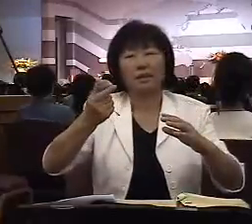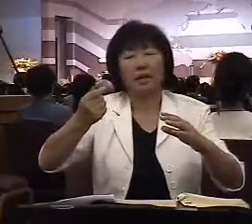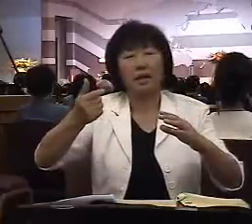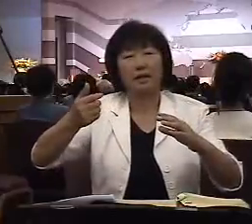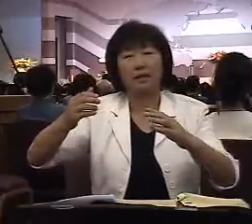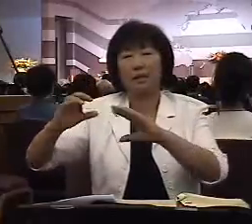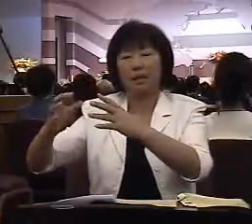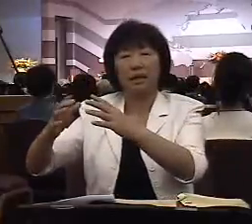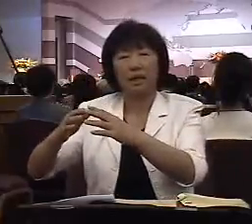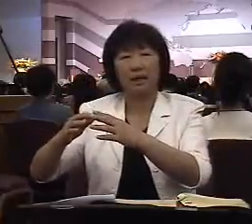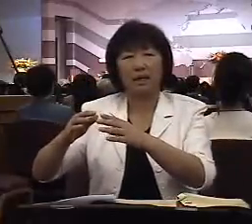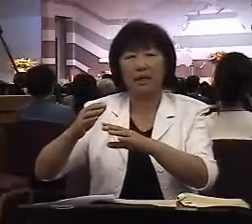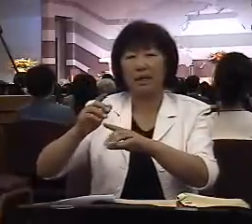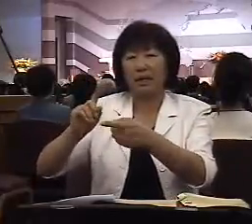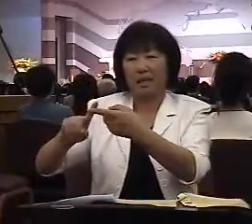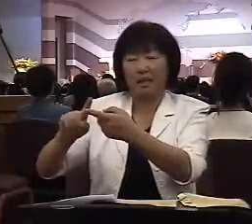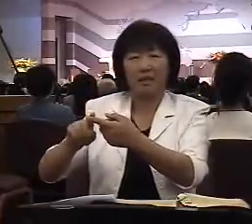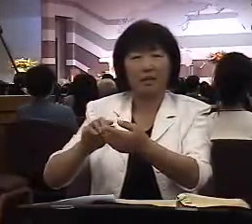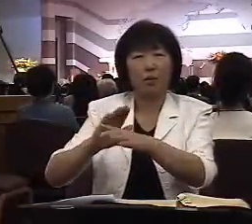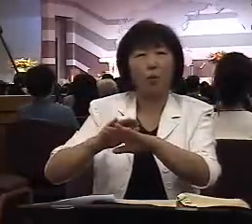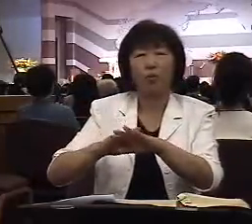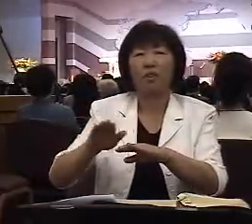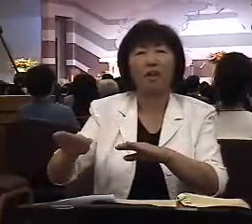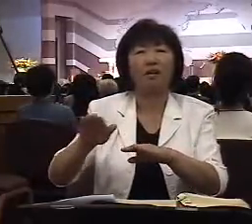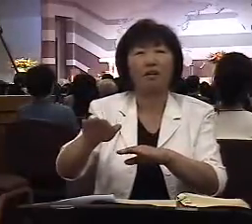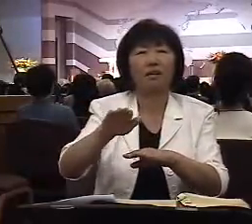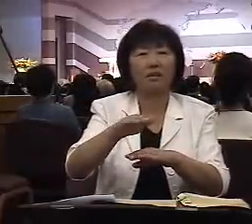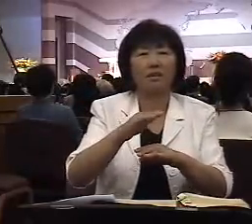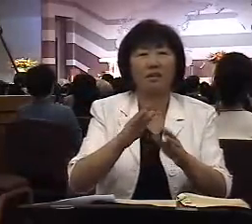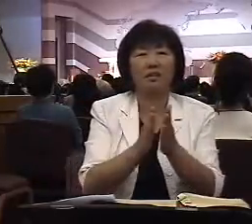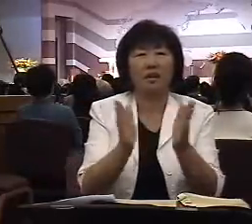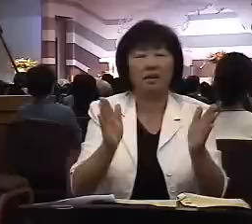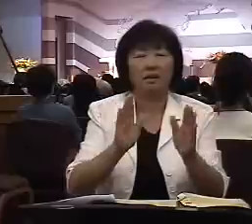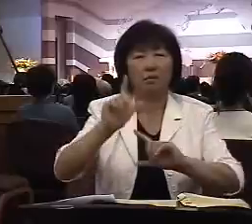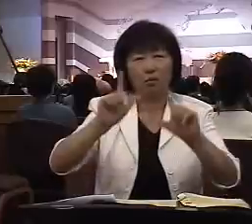손을 대기 시작하는 모습을 여러분 보십니까?